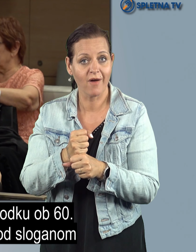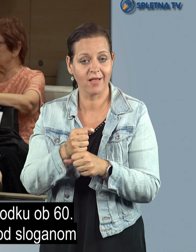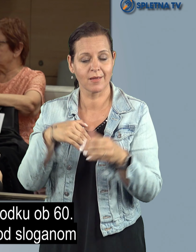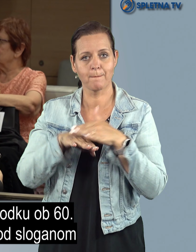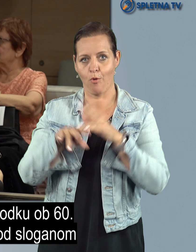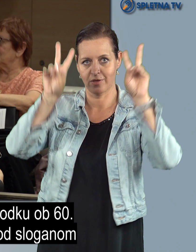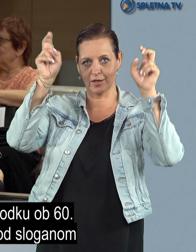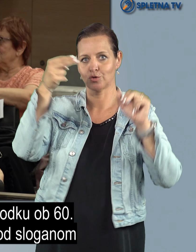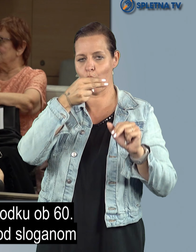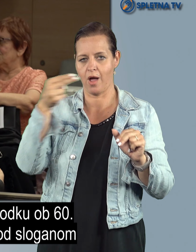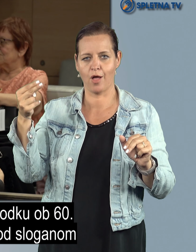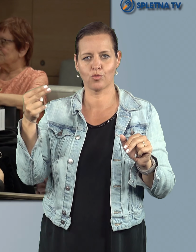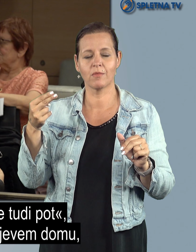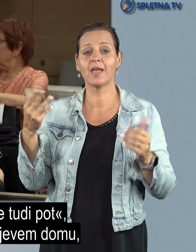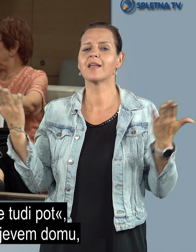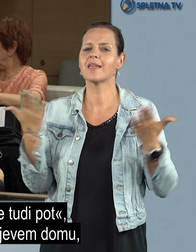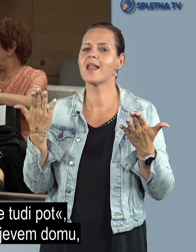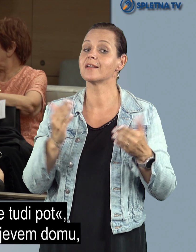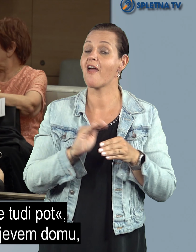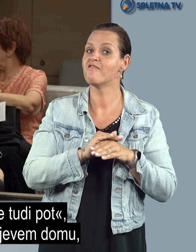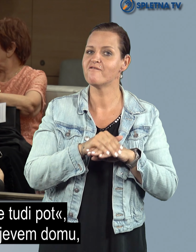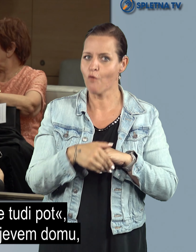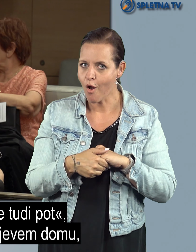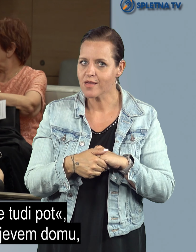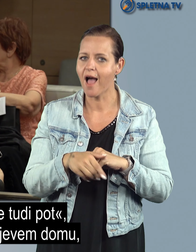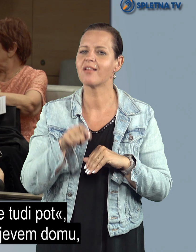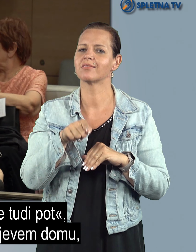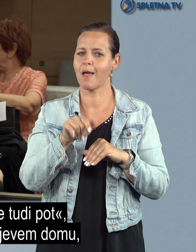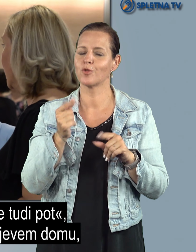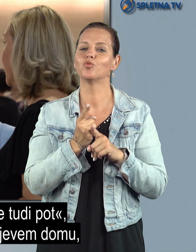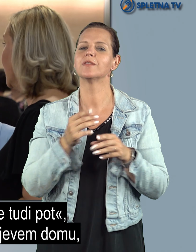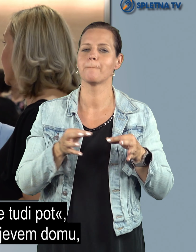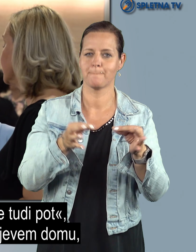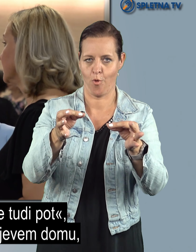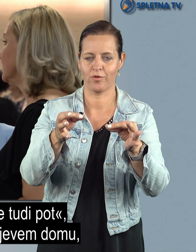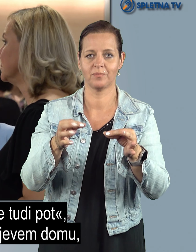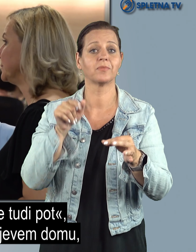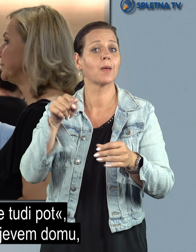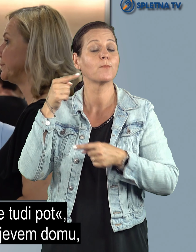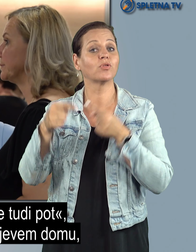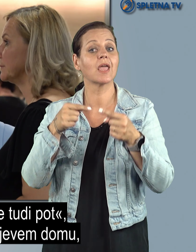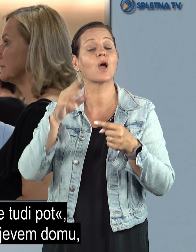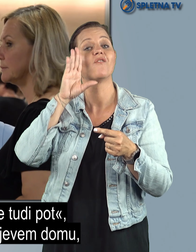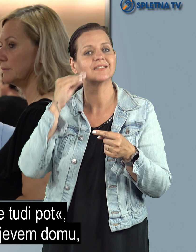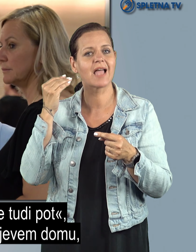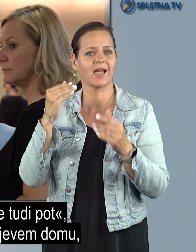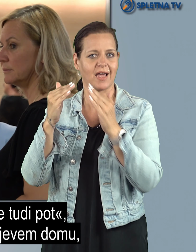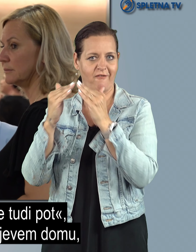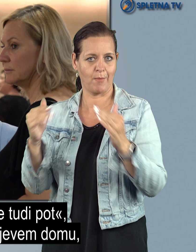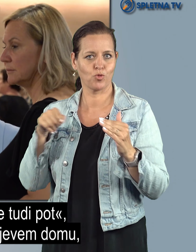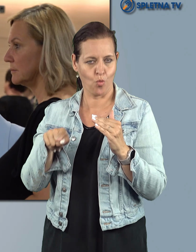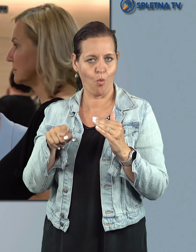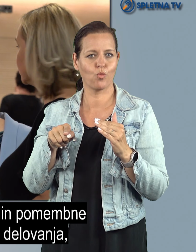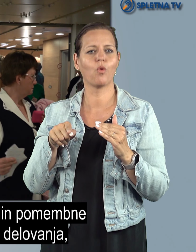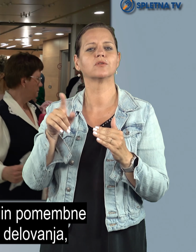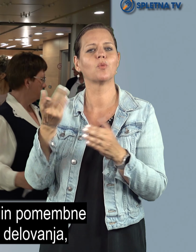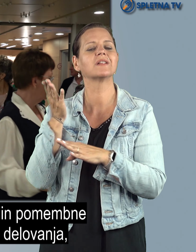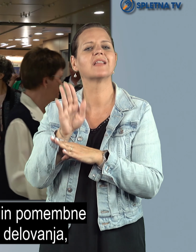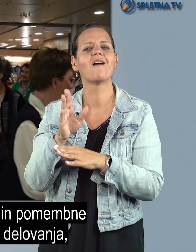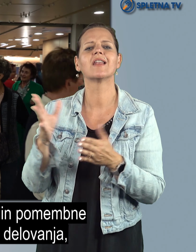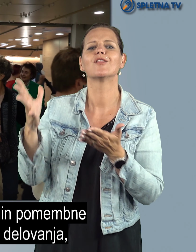obletnici delovanja pod sloganom Kjer je volja, tam je tudi pot, ki je potekal v Cankarjevem domu, so